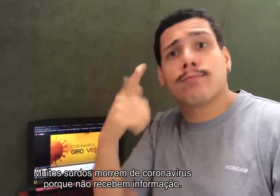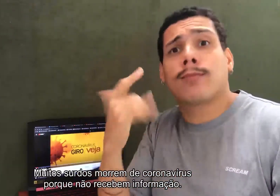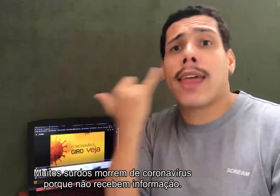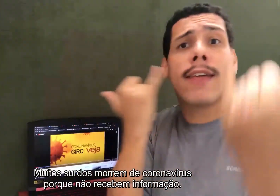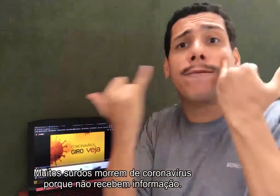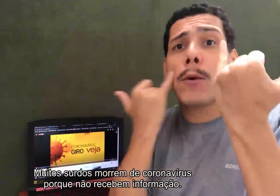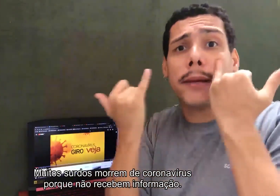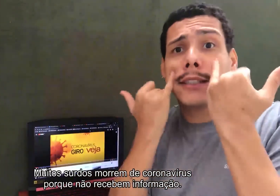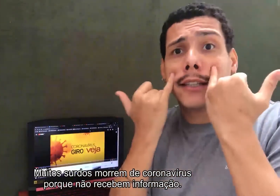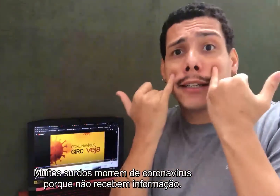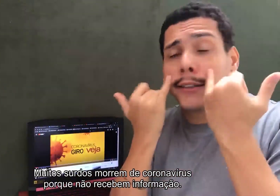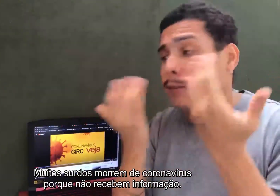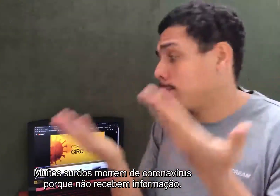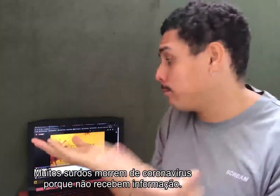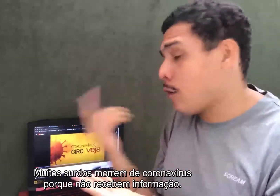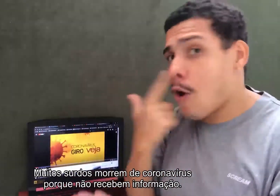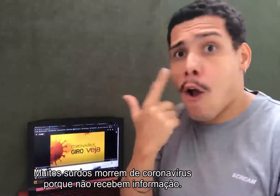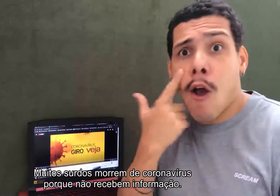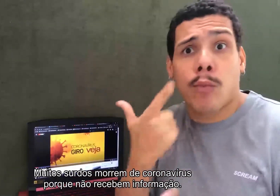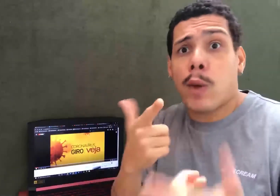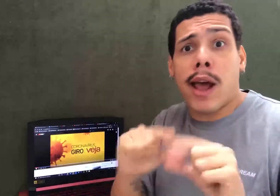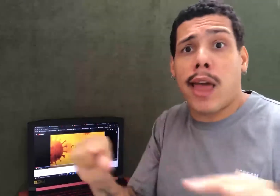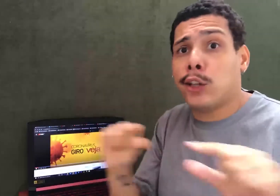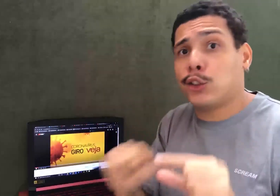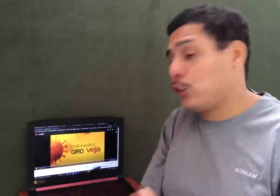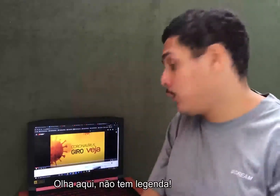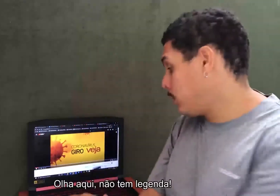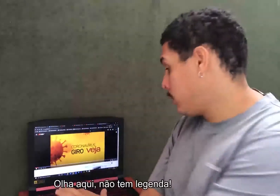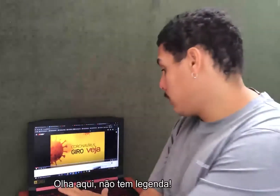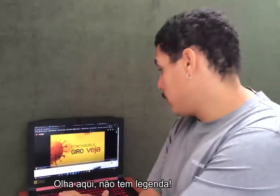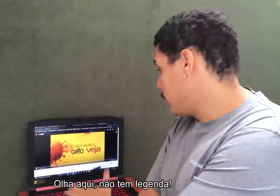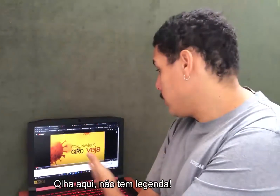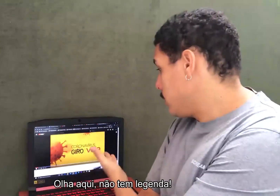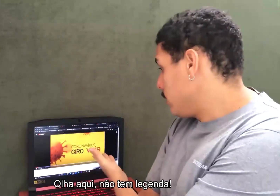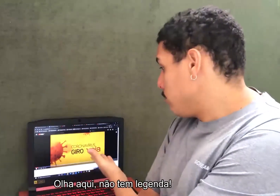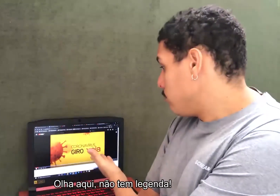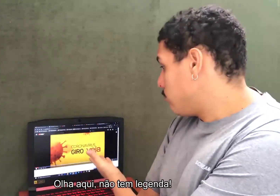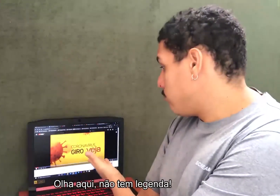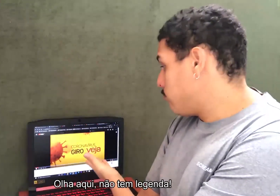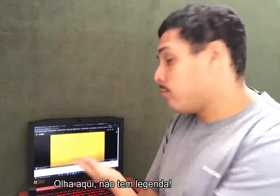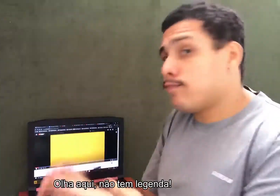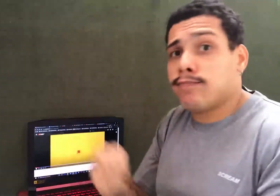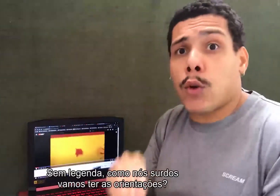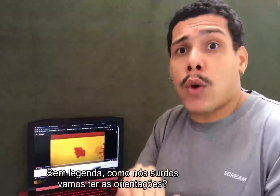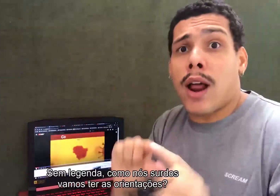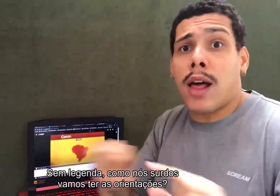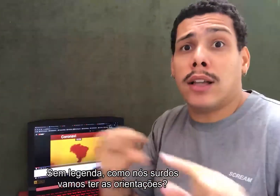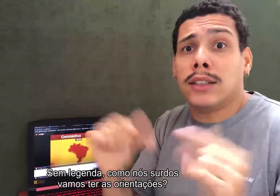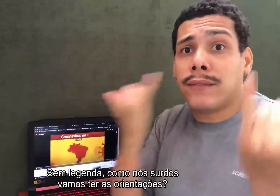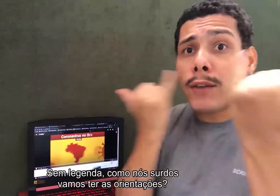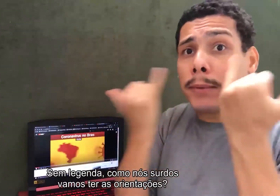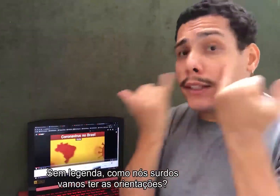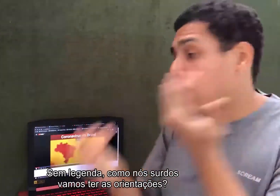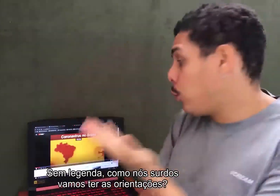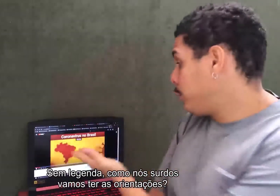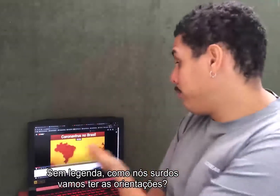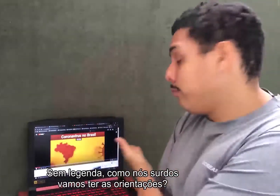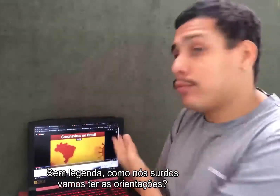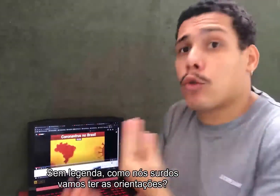surdos morrem de coronavírus porque não recebem informação. Olha aqui, não tem legenda. Sem legenda, como nós surdos vamos